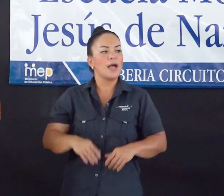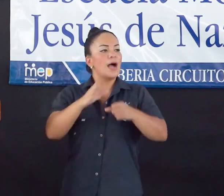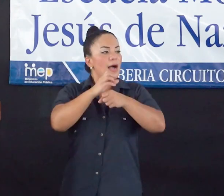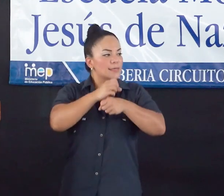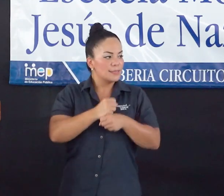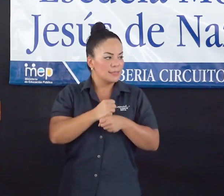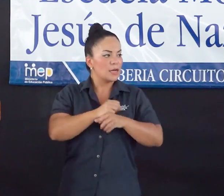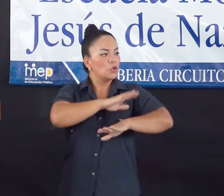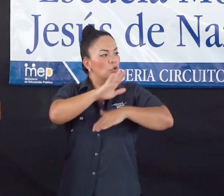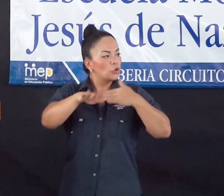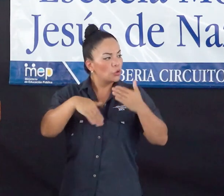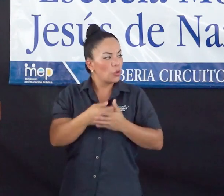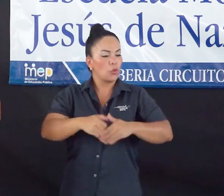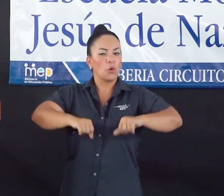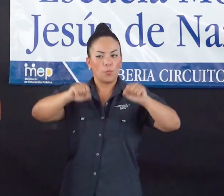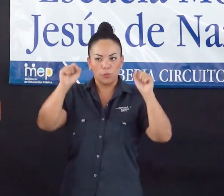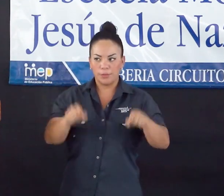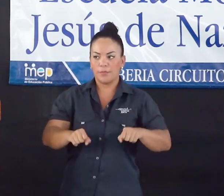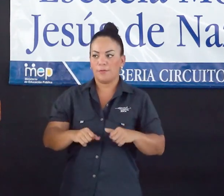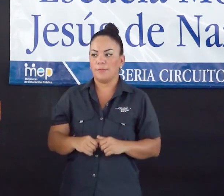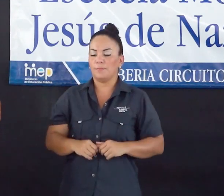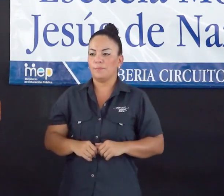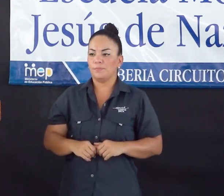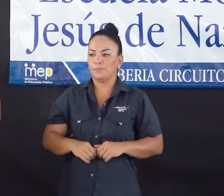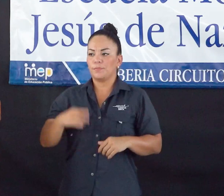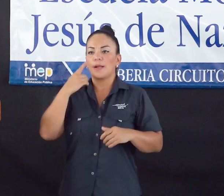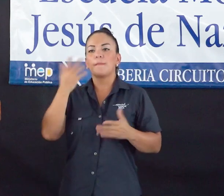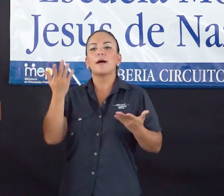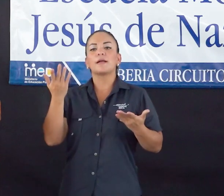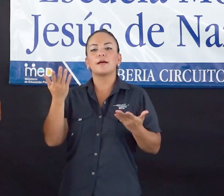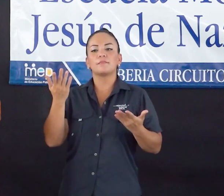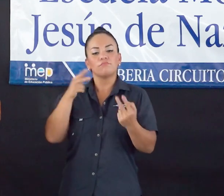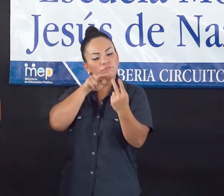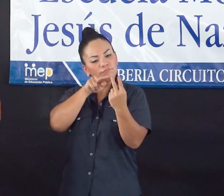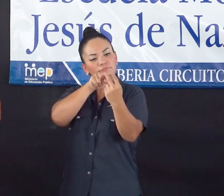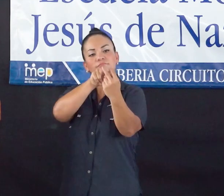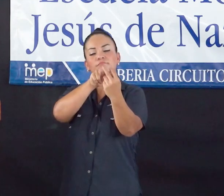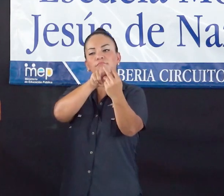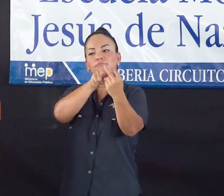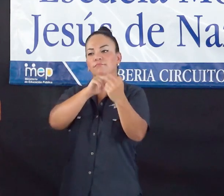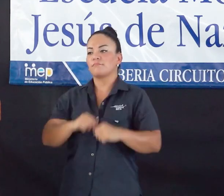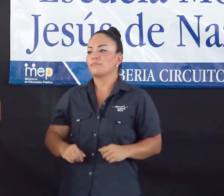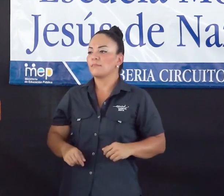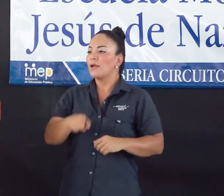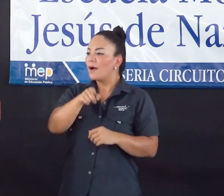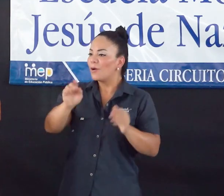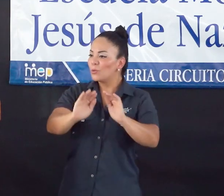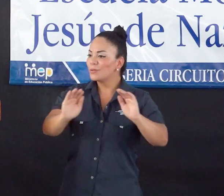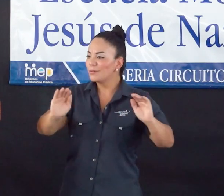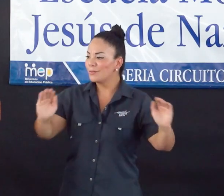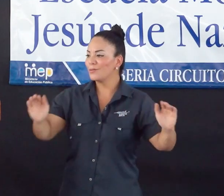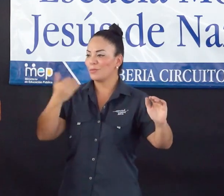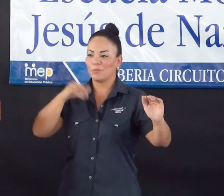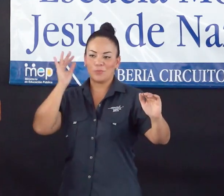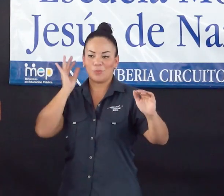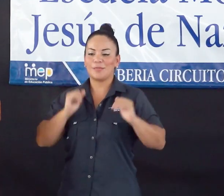hacer todo lo posible para mirar a los ojos a estos chiquilines y